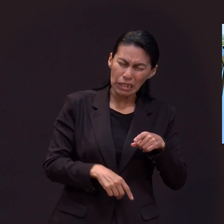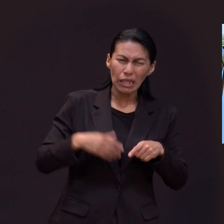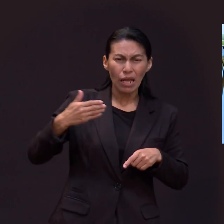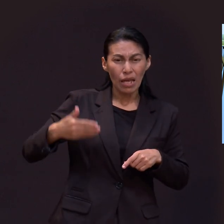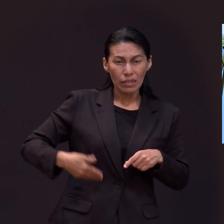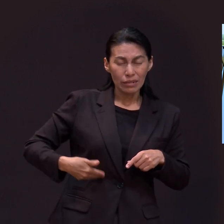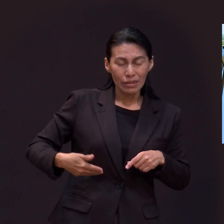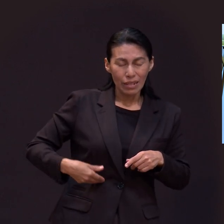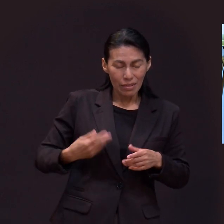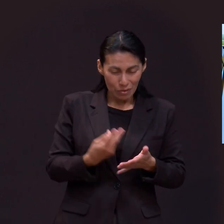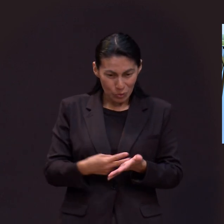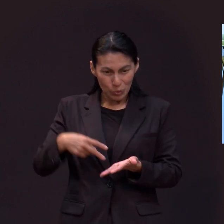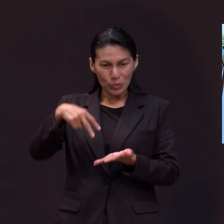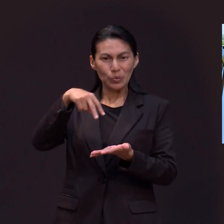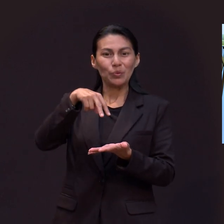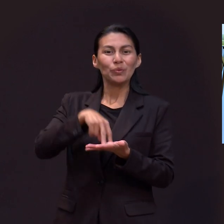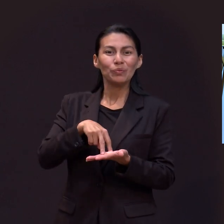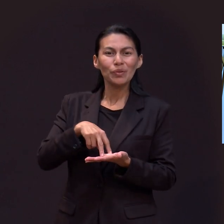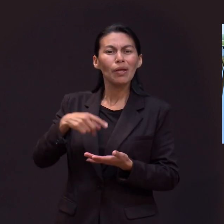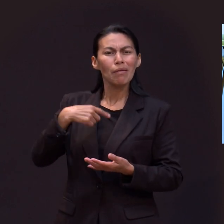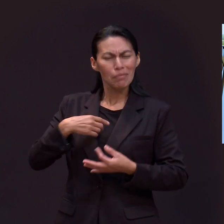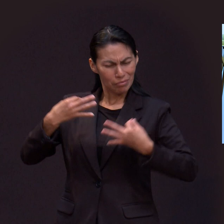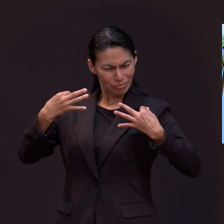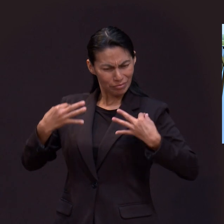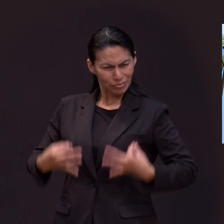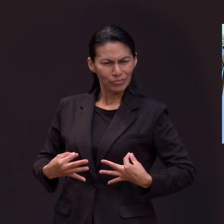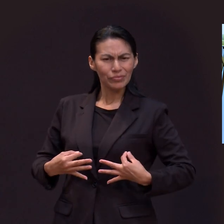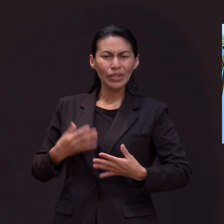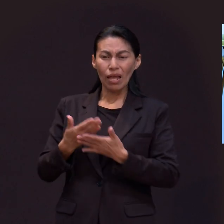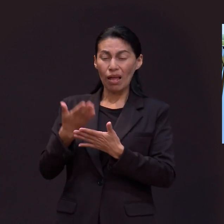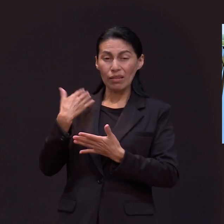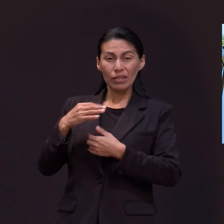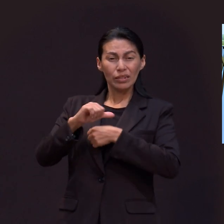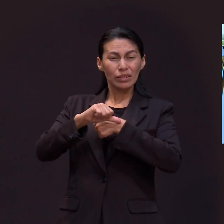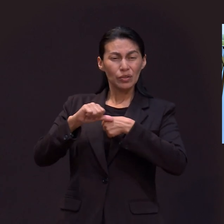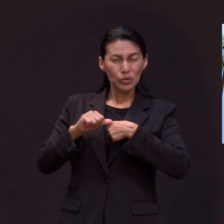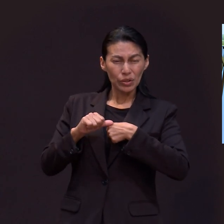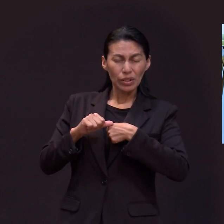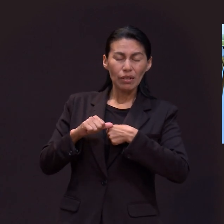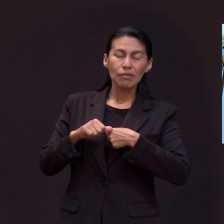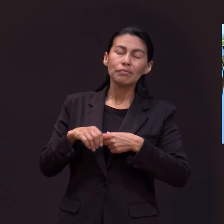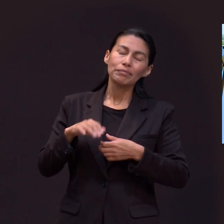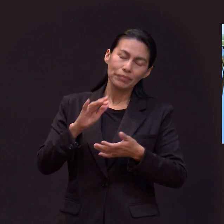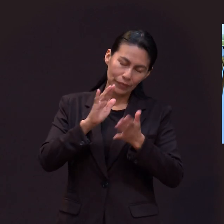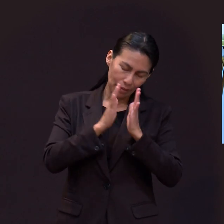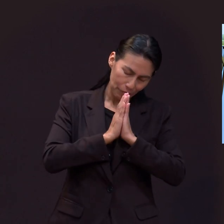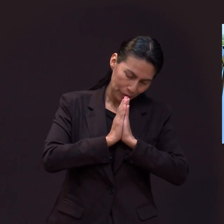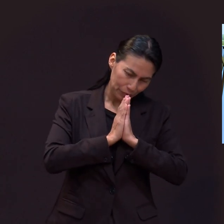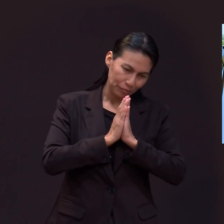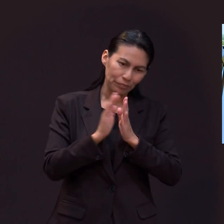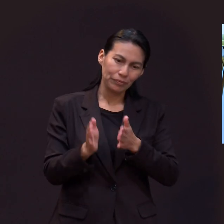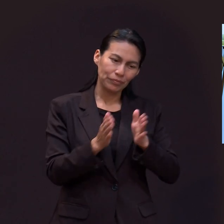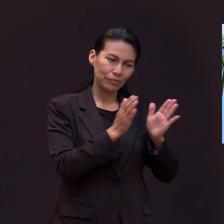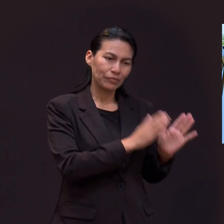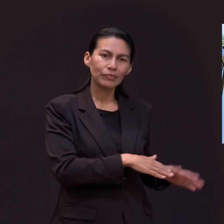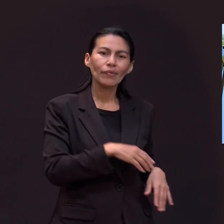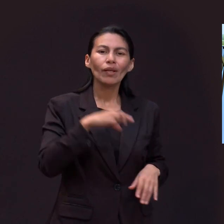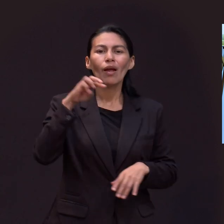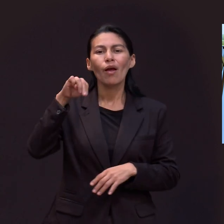enfermedades y accidentes y actualmente estoy en recuperación de una fuerte cirugía amén